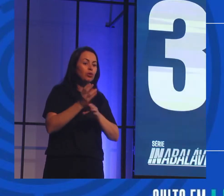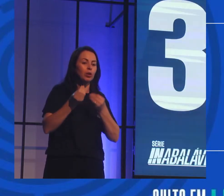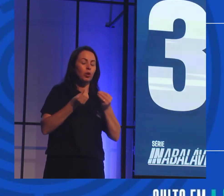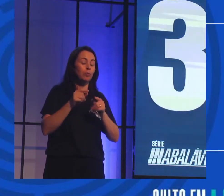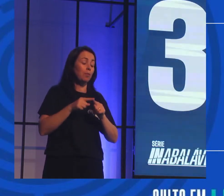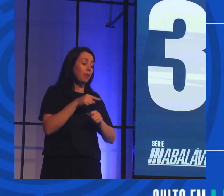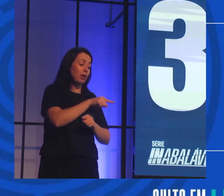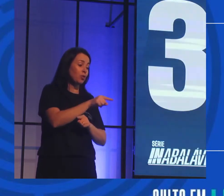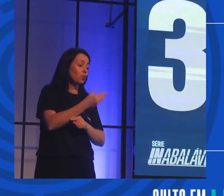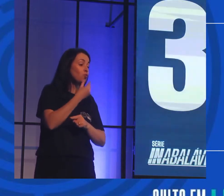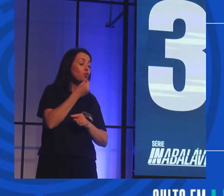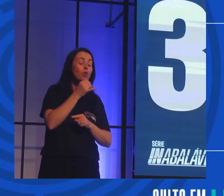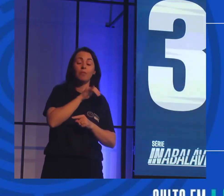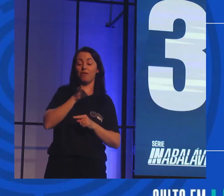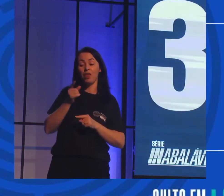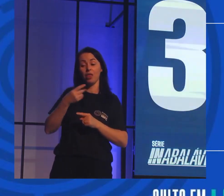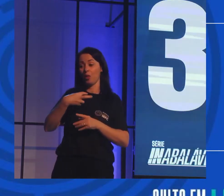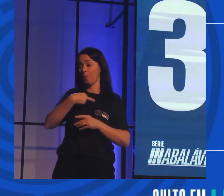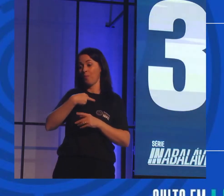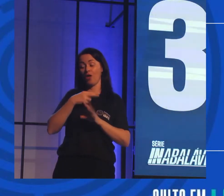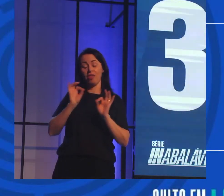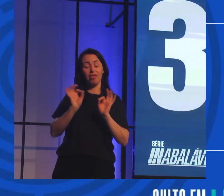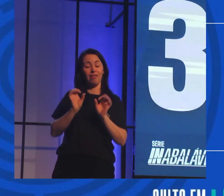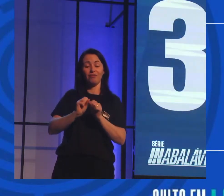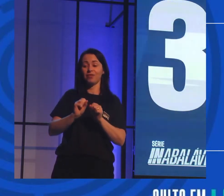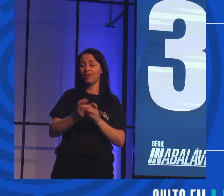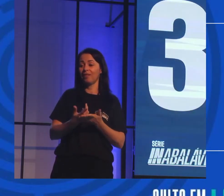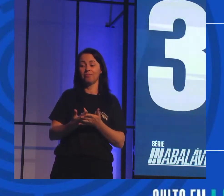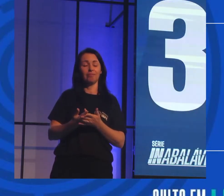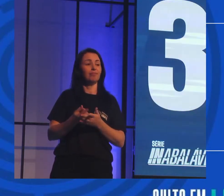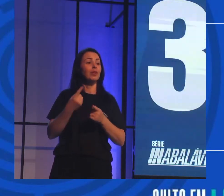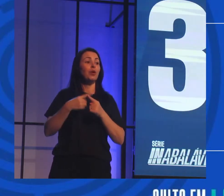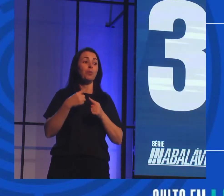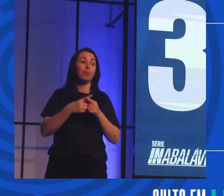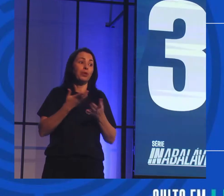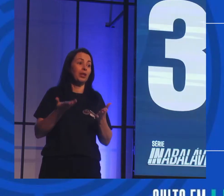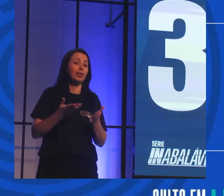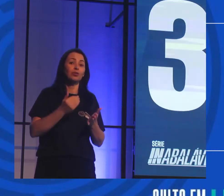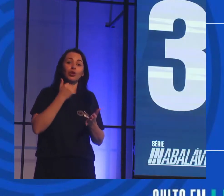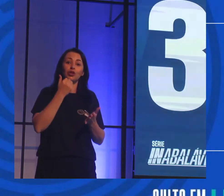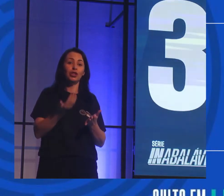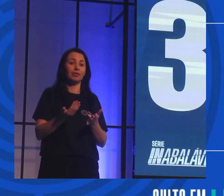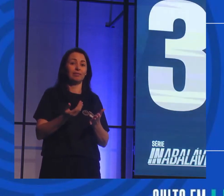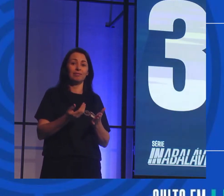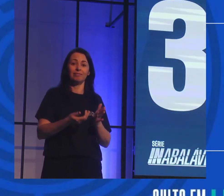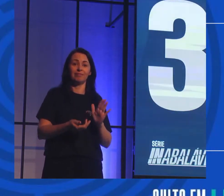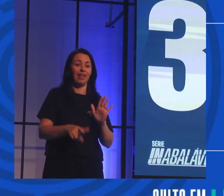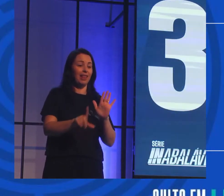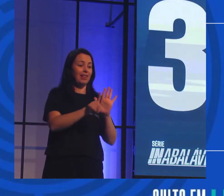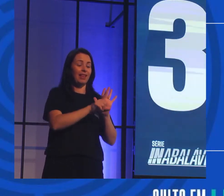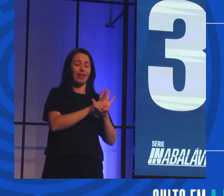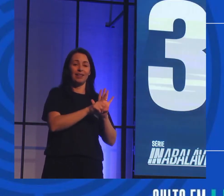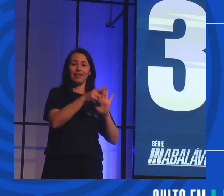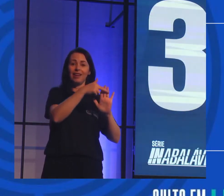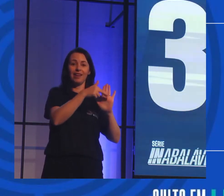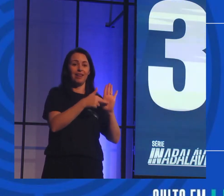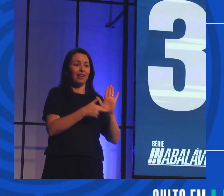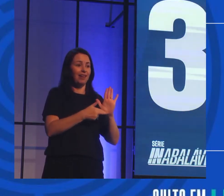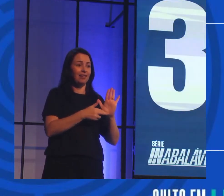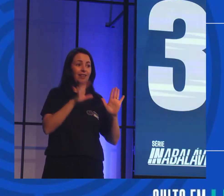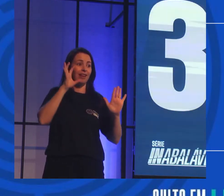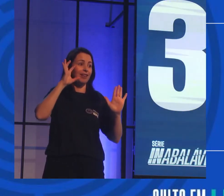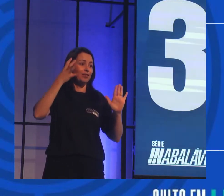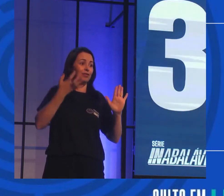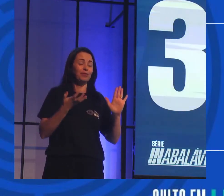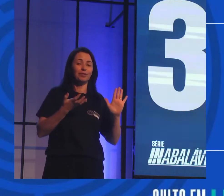nada, você colocou um decreto, o decreto dos medos e dos persas, você não pode revogá-lo, você decidiu sobre esse